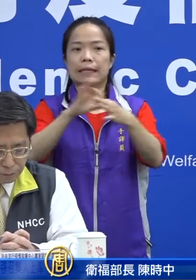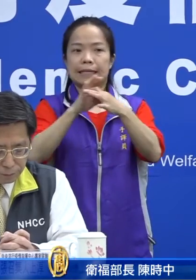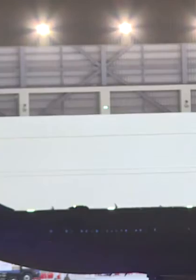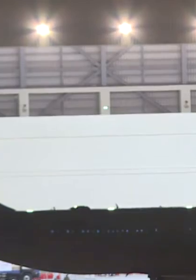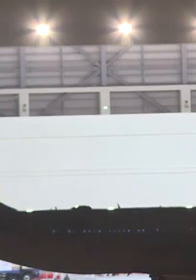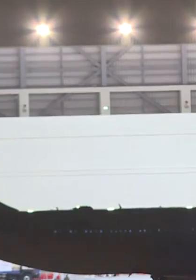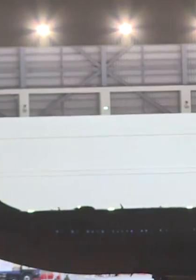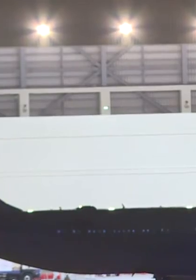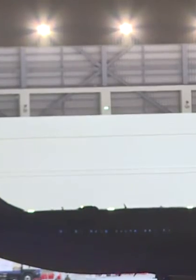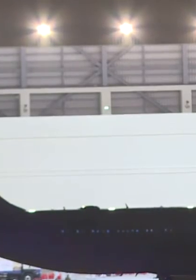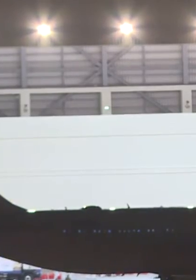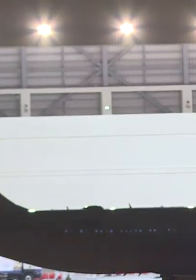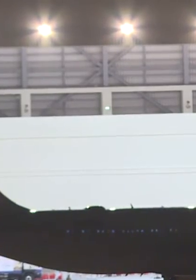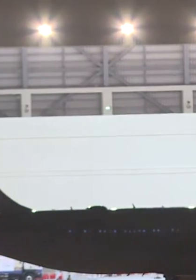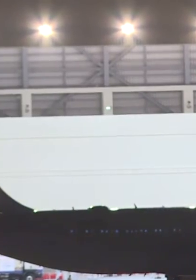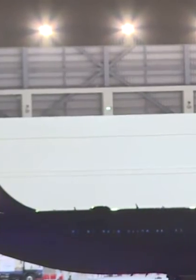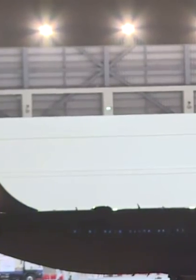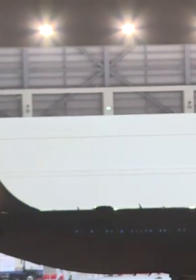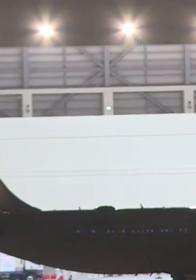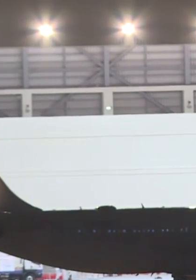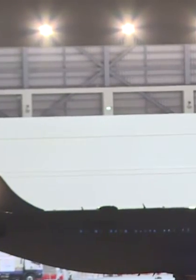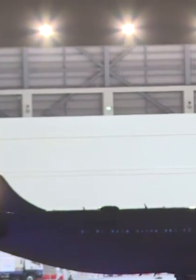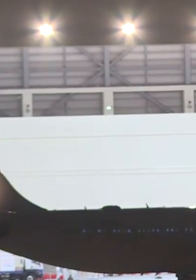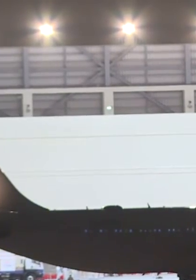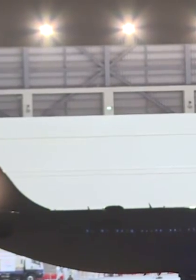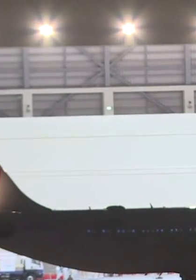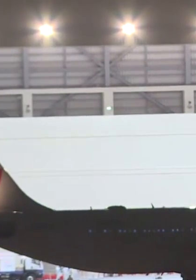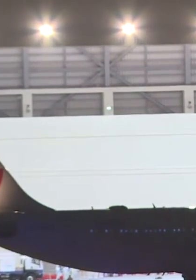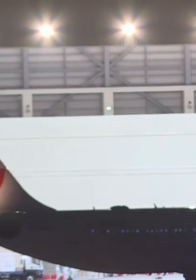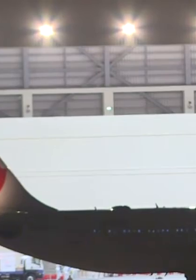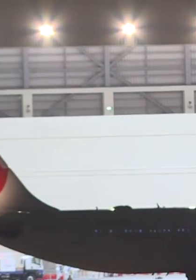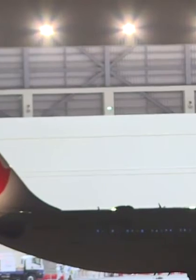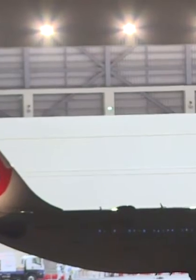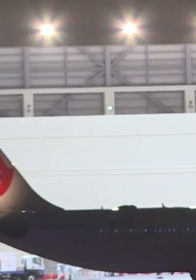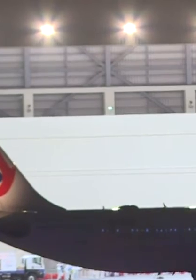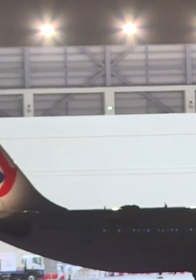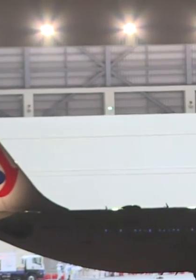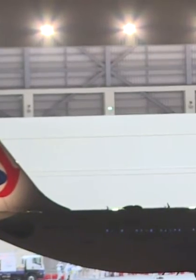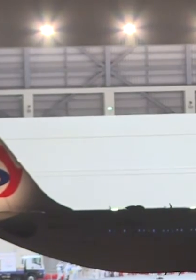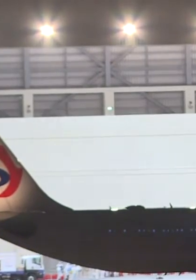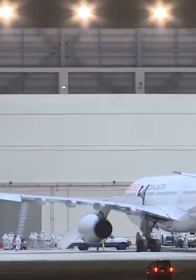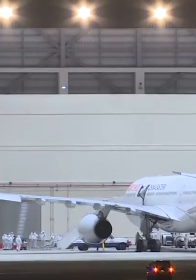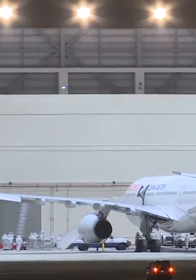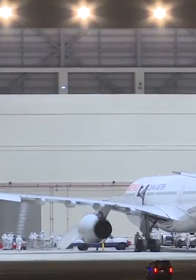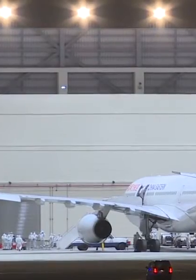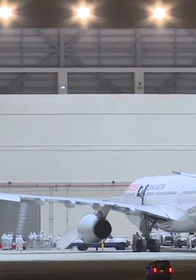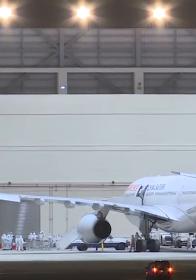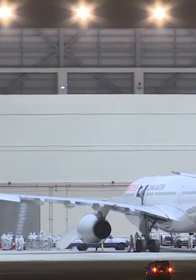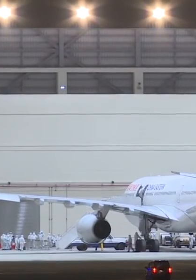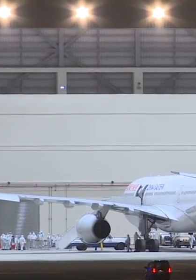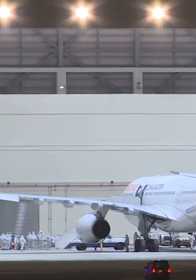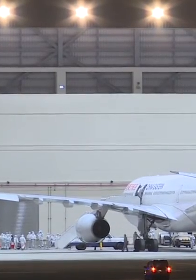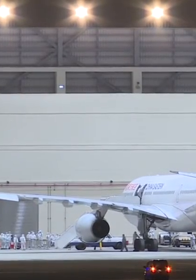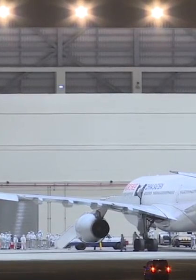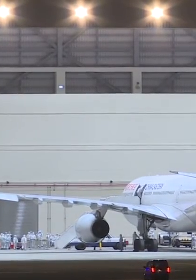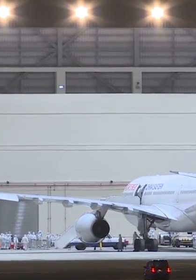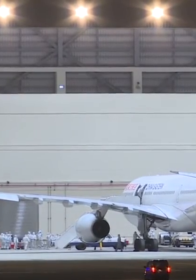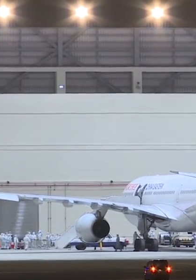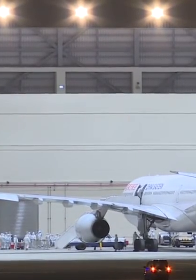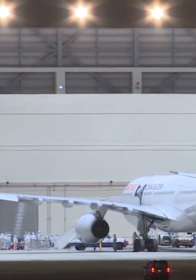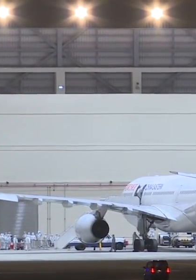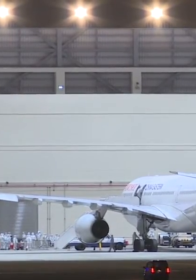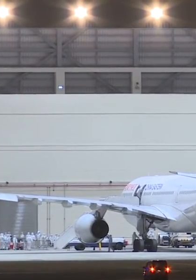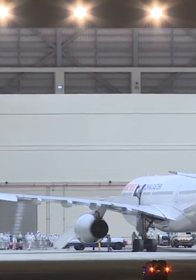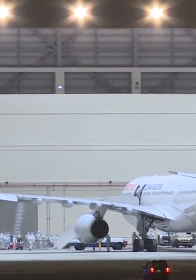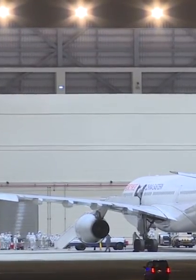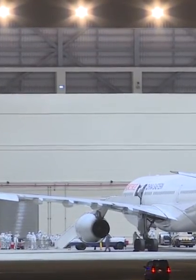裁剪。 这次返台的400多名国人将分别搭乘华航以及中国的东方航空返台。陈时中指出，每一架飞机落地后，防